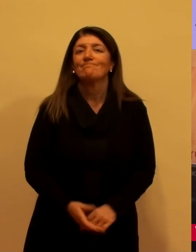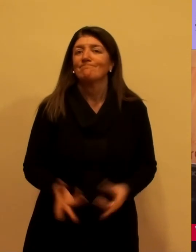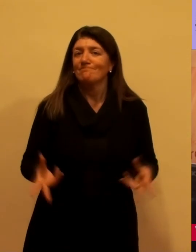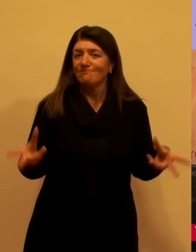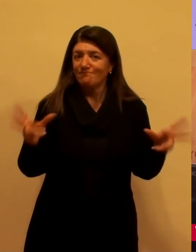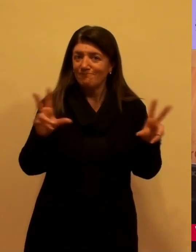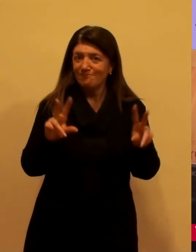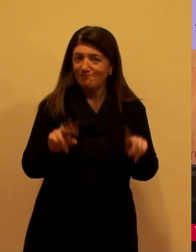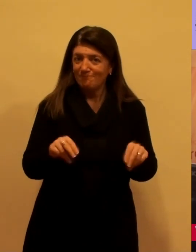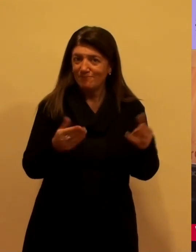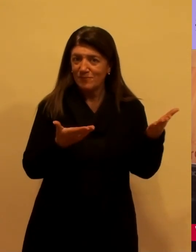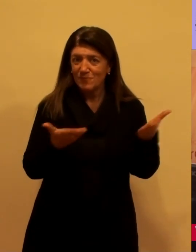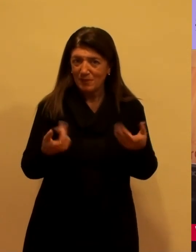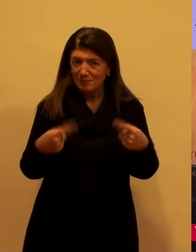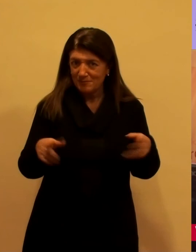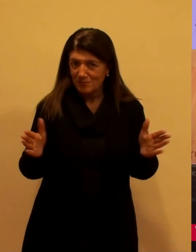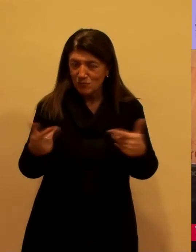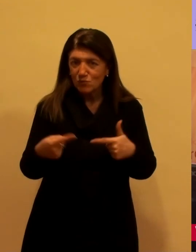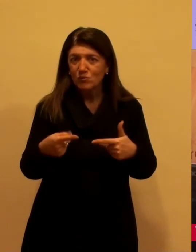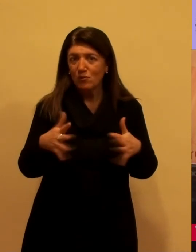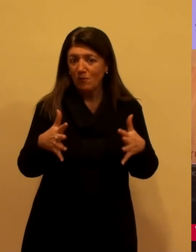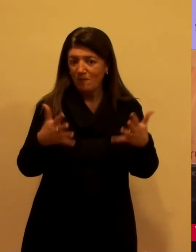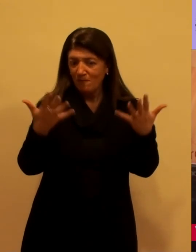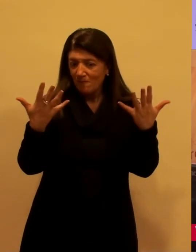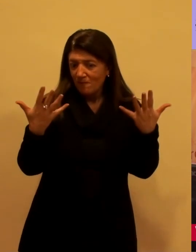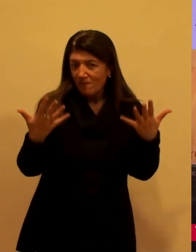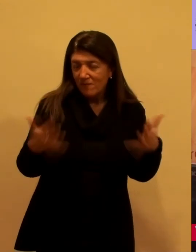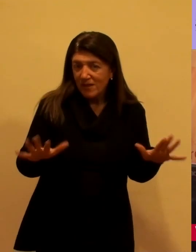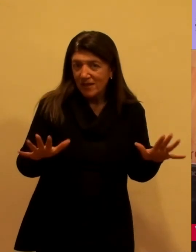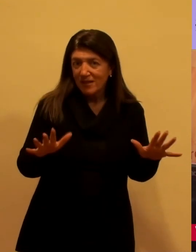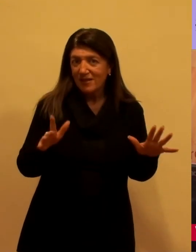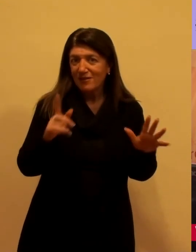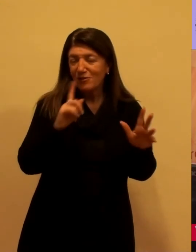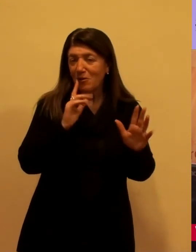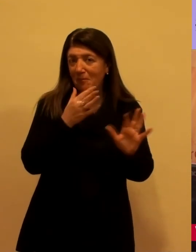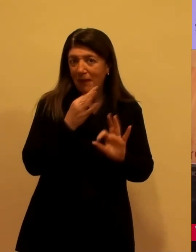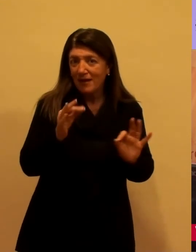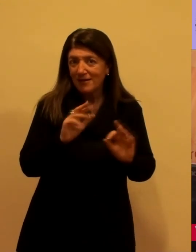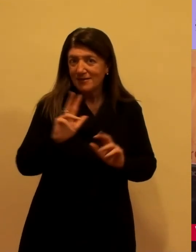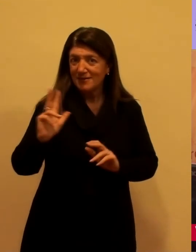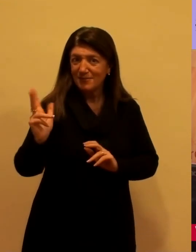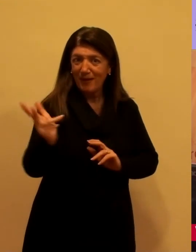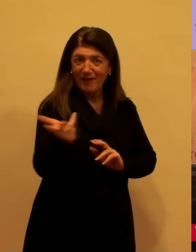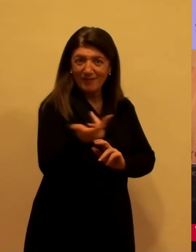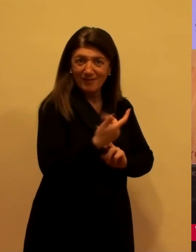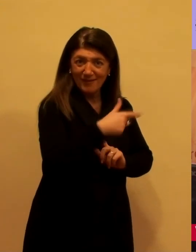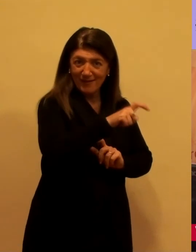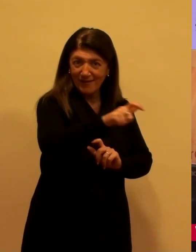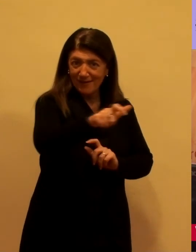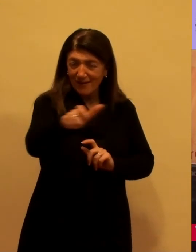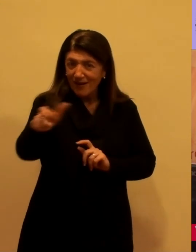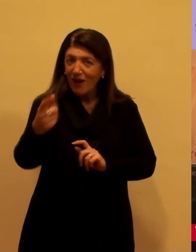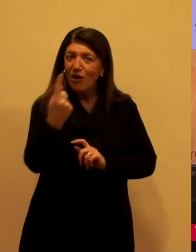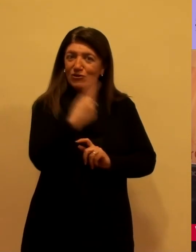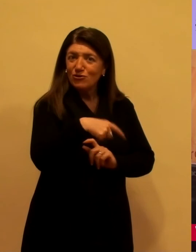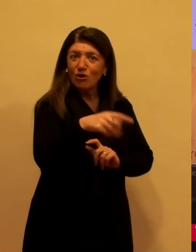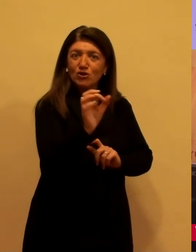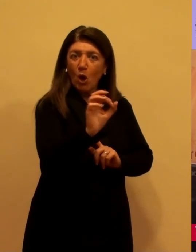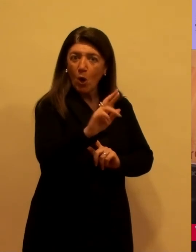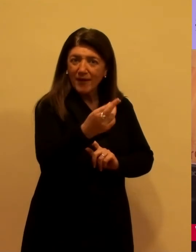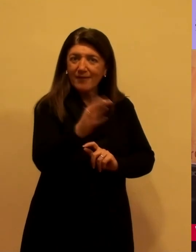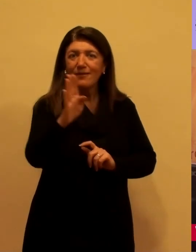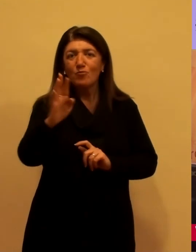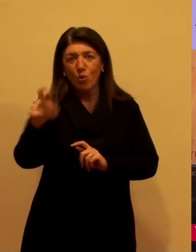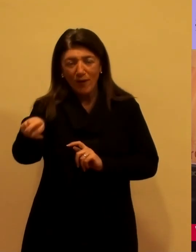Rieccoci in studio e sta finendo questa fantastica trilogia artistica in compagnia di Giorgio, Orietta e Brunella,